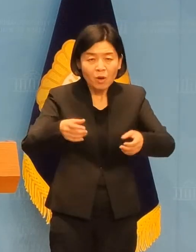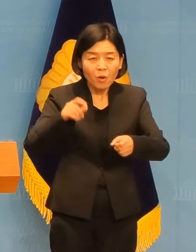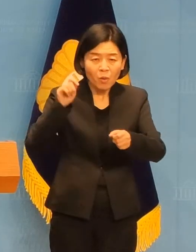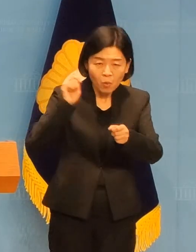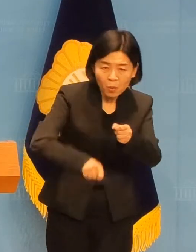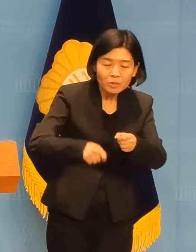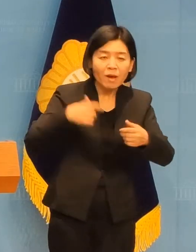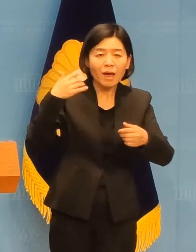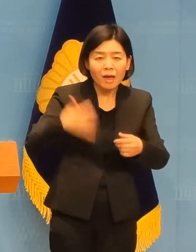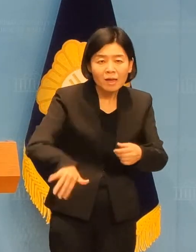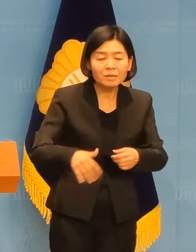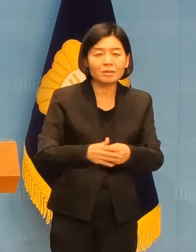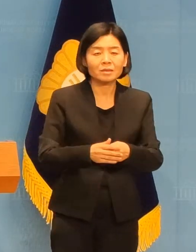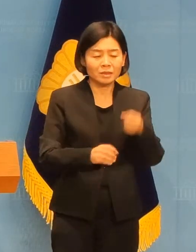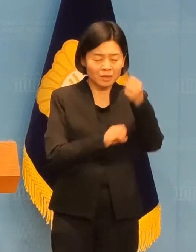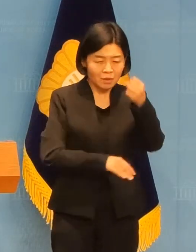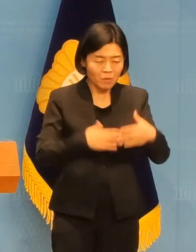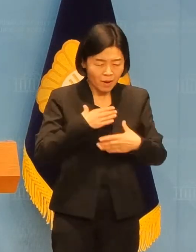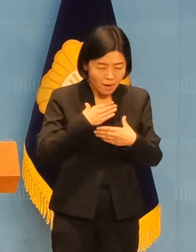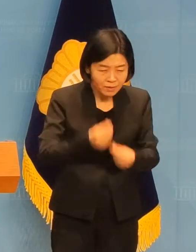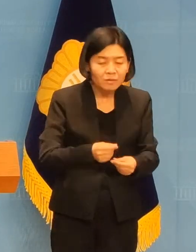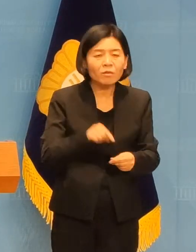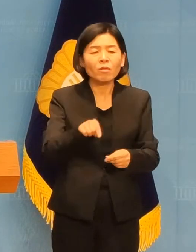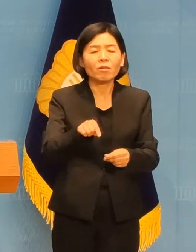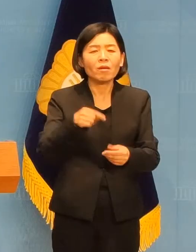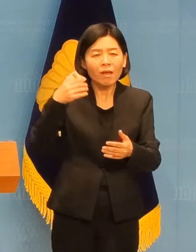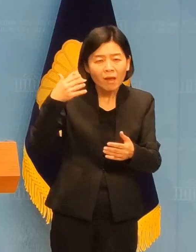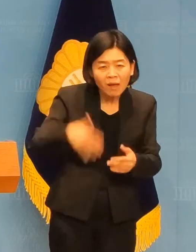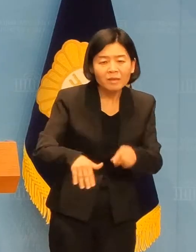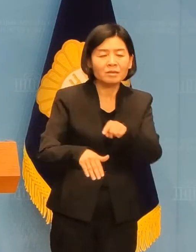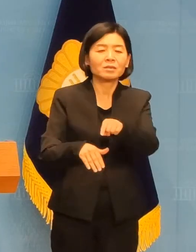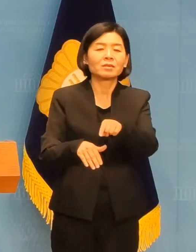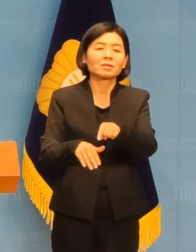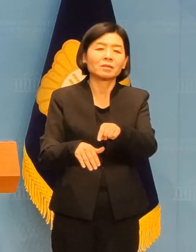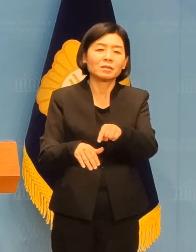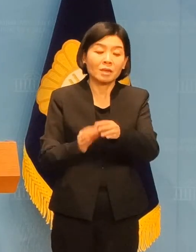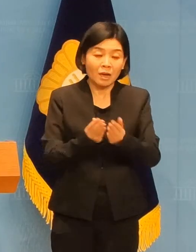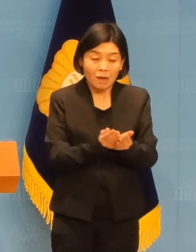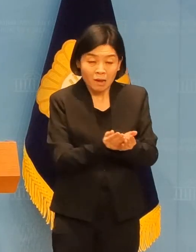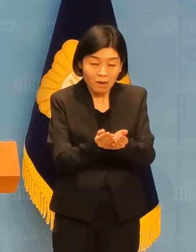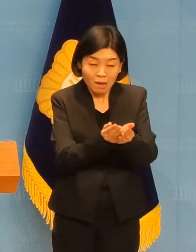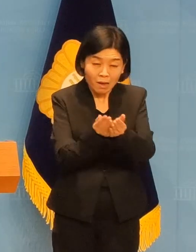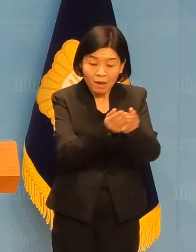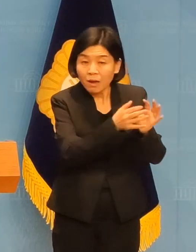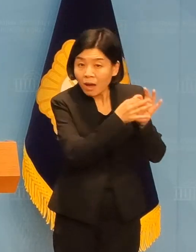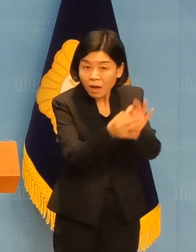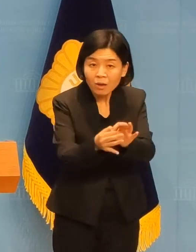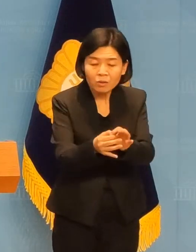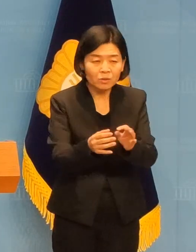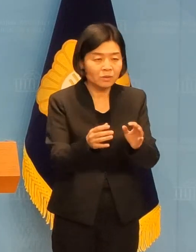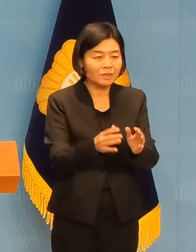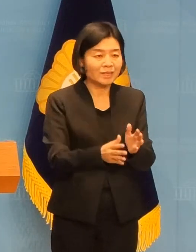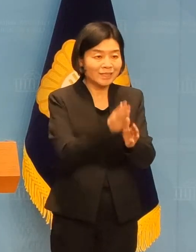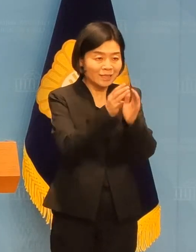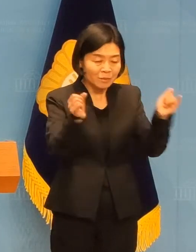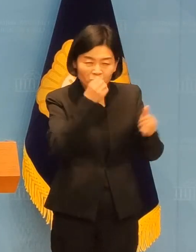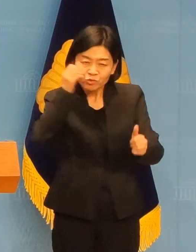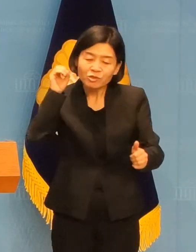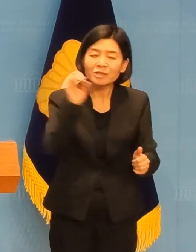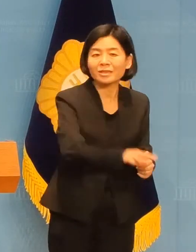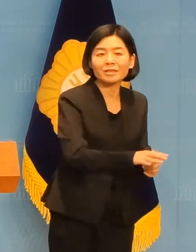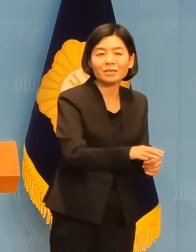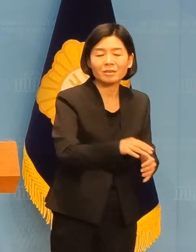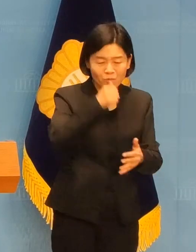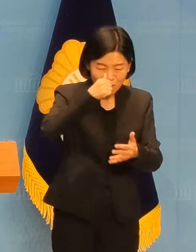기본 안전조차 지켜지지 않는 상태에서 운행을 강행한 것은 시민을 무시하는 범죄 행위와